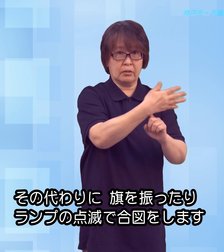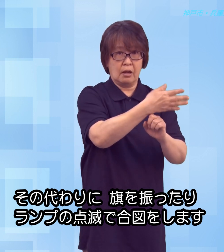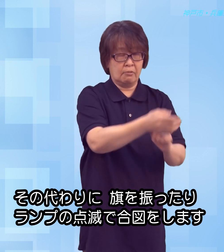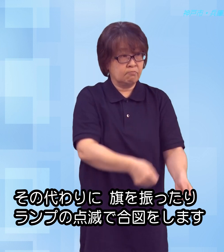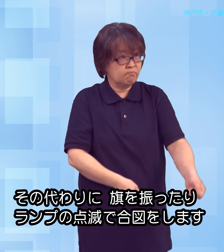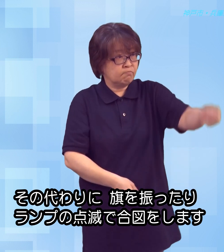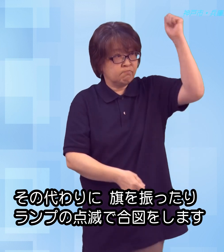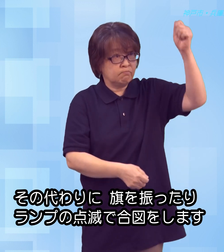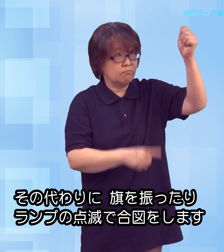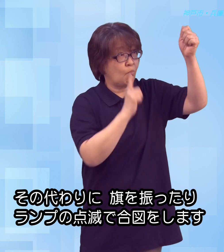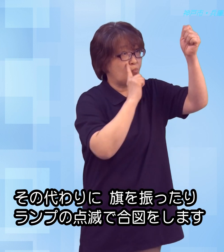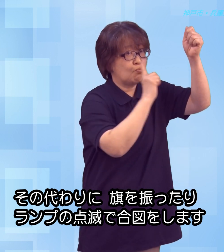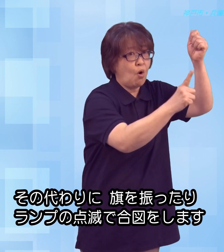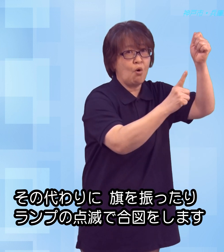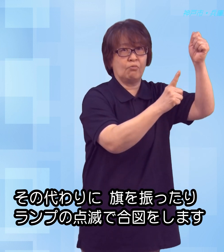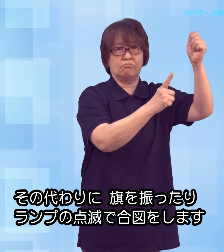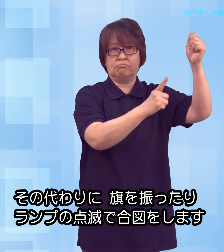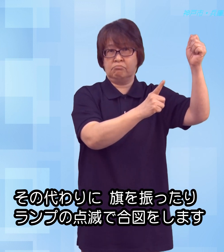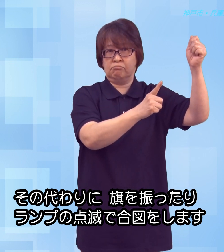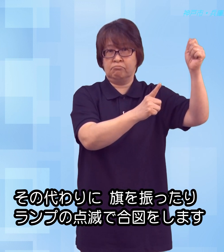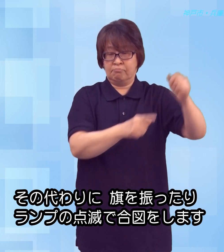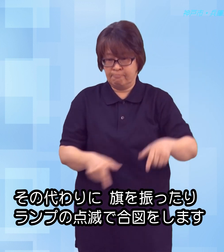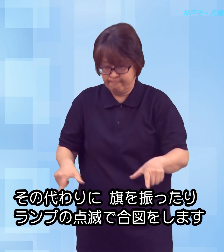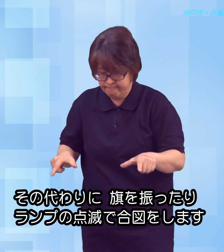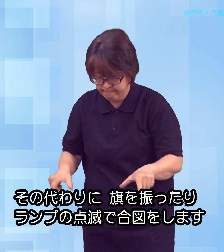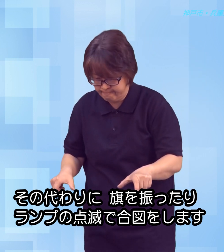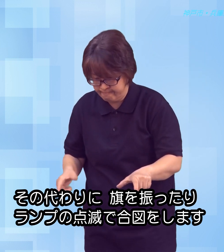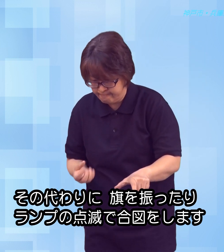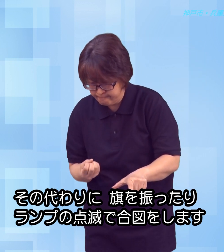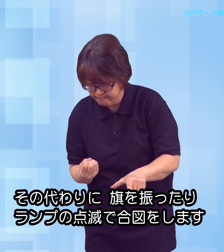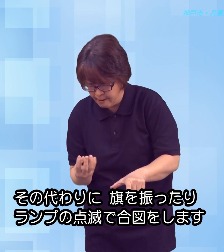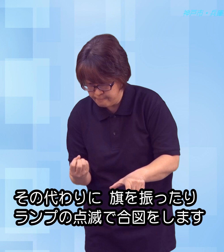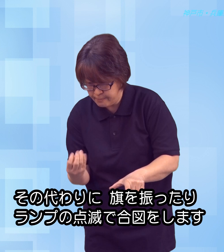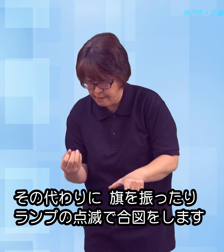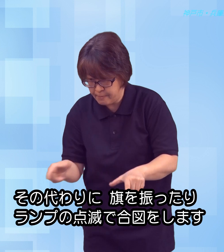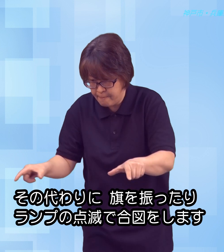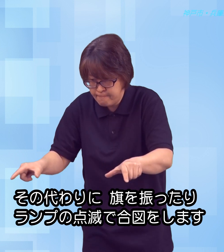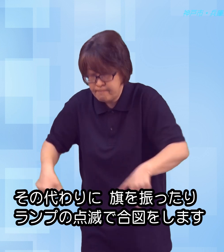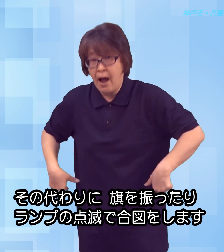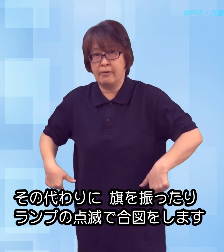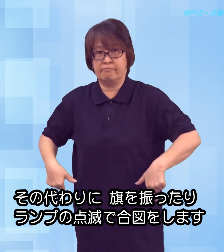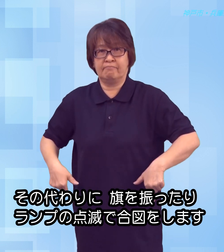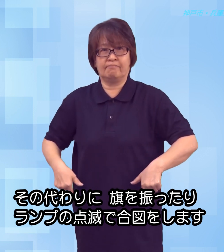その代わりに旗を振ったりランプの点滅で合図をします